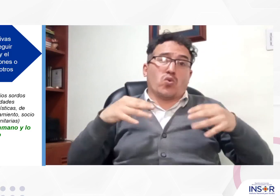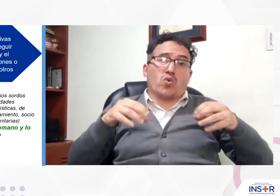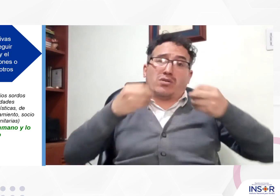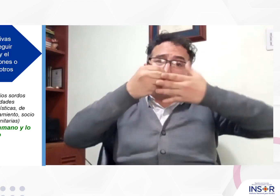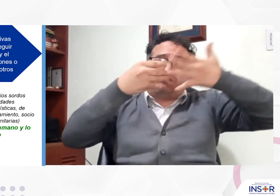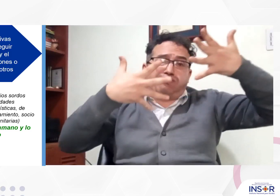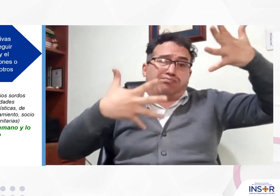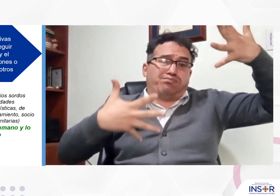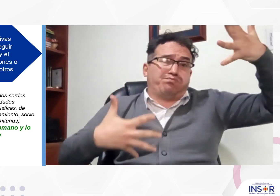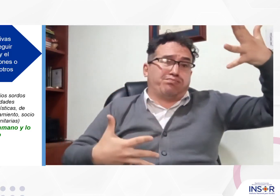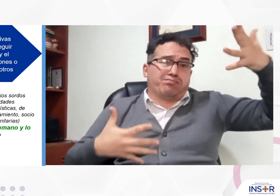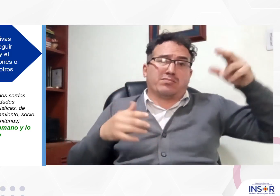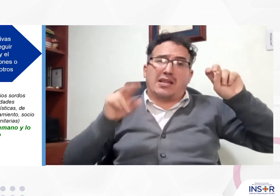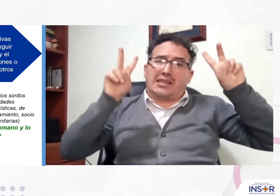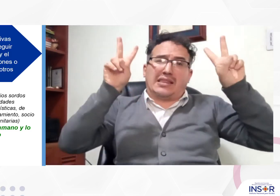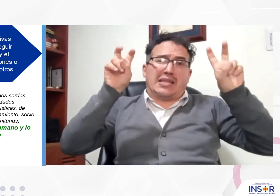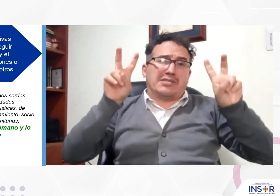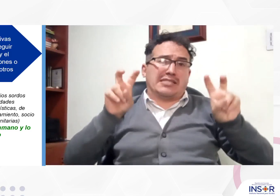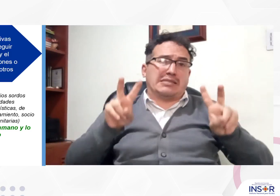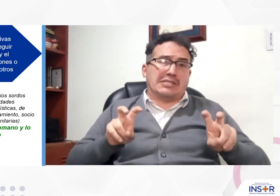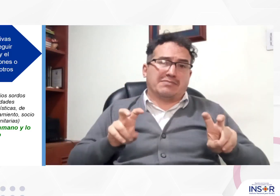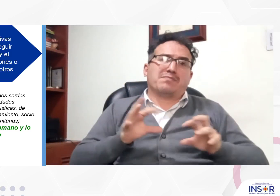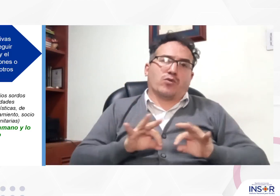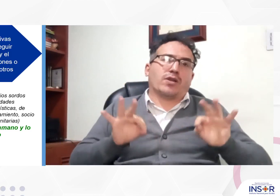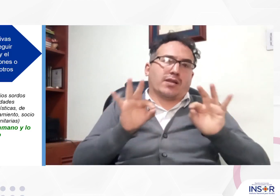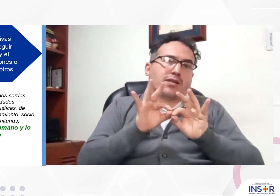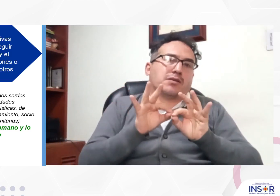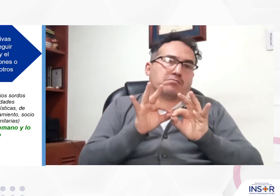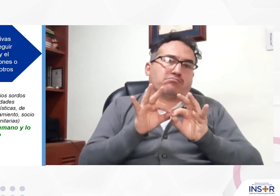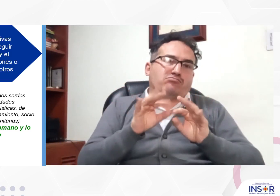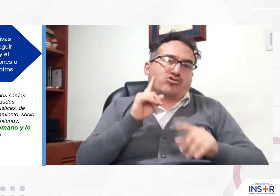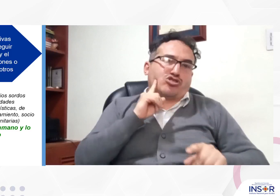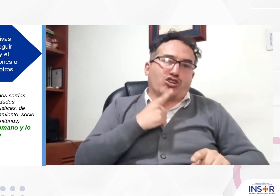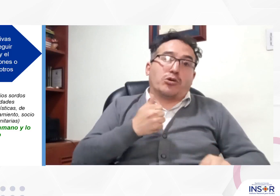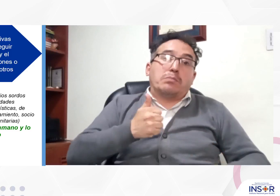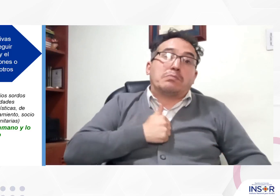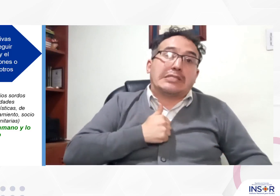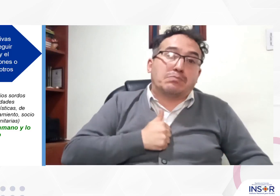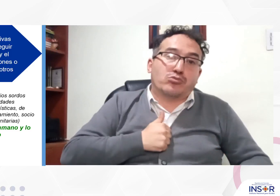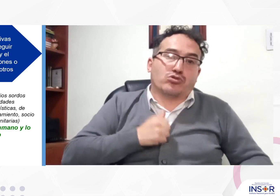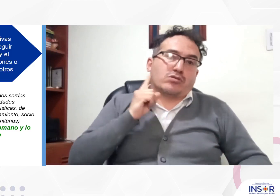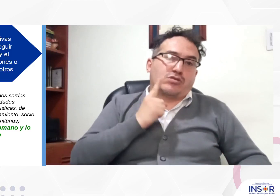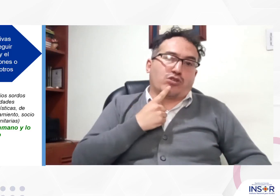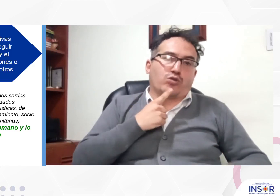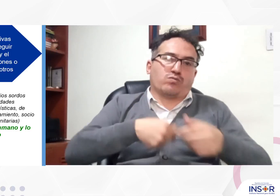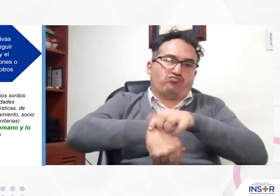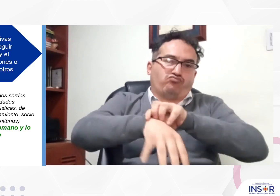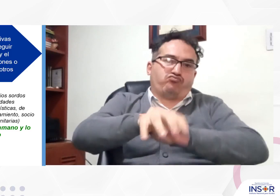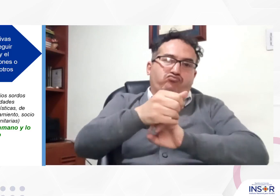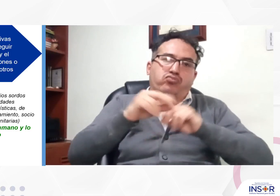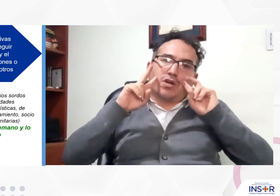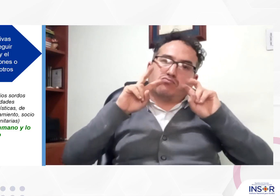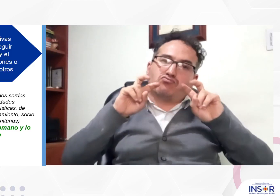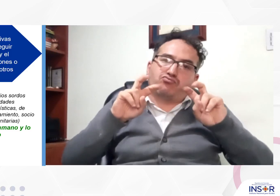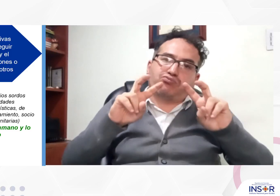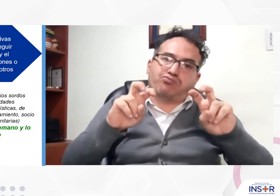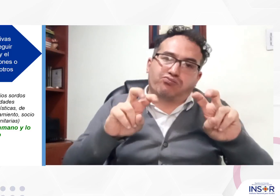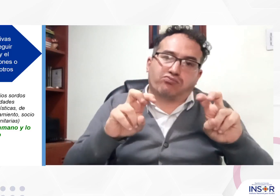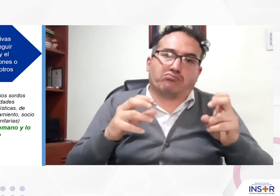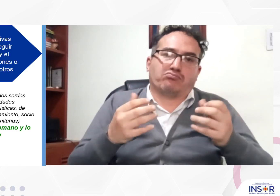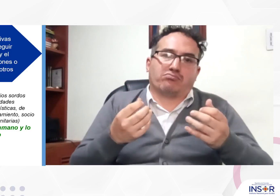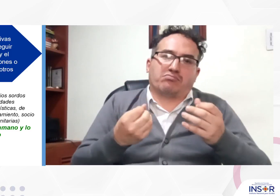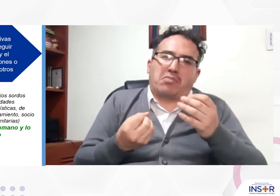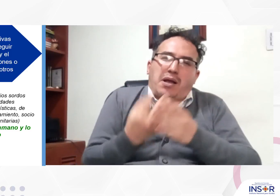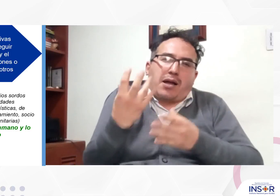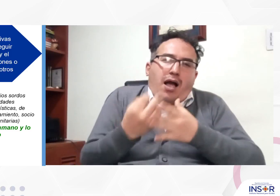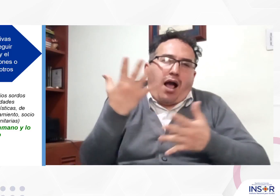ese provecho para explorar ese tema que pues puede también darnos otros subtemas para que nosotros como personas